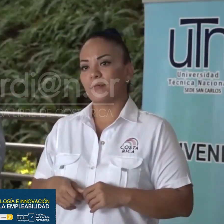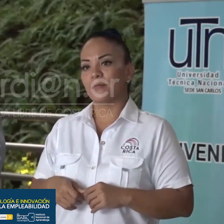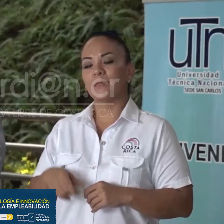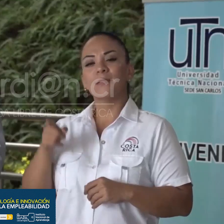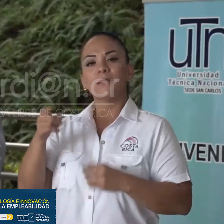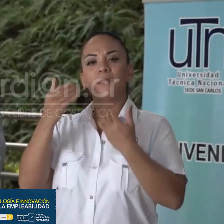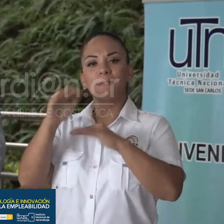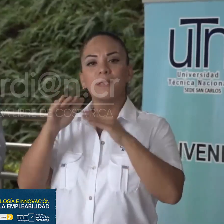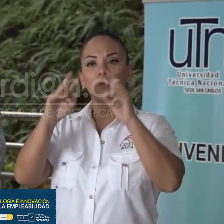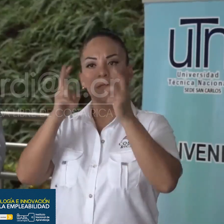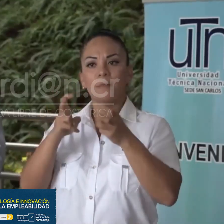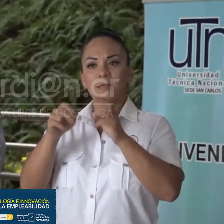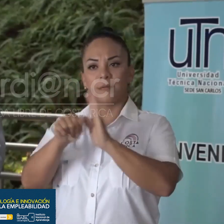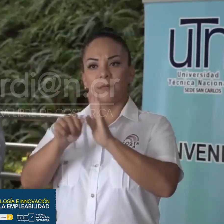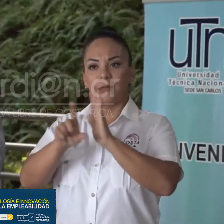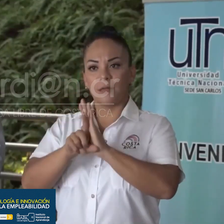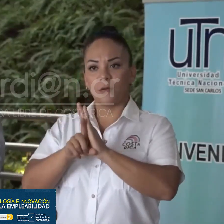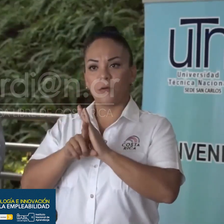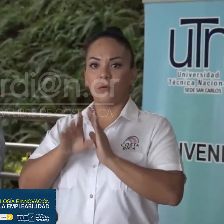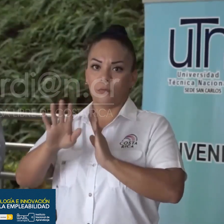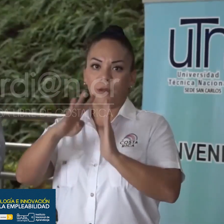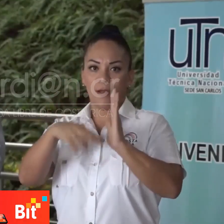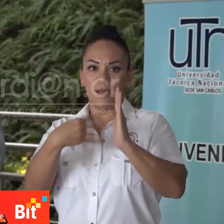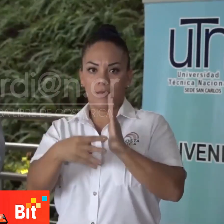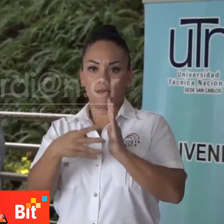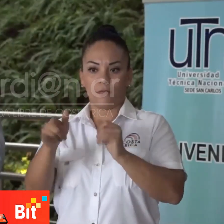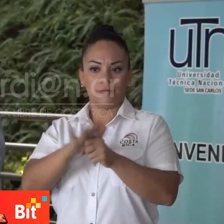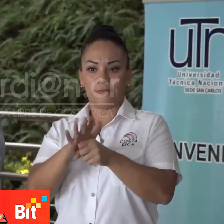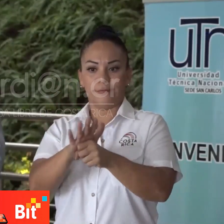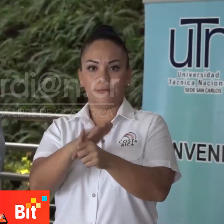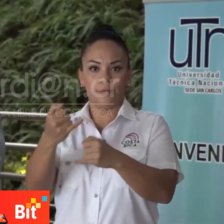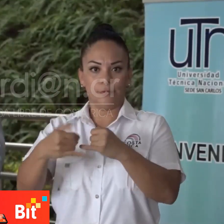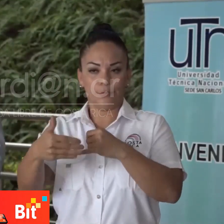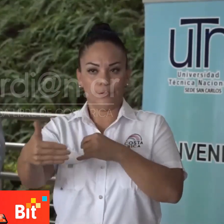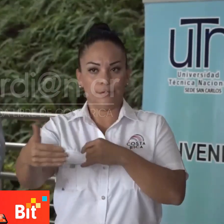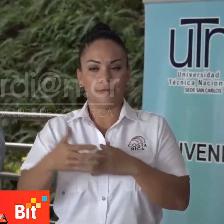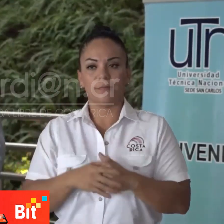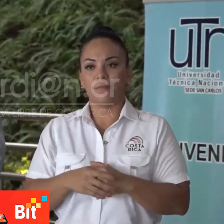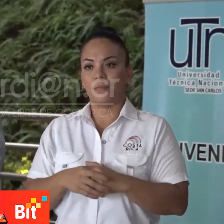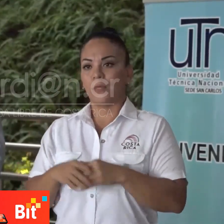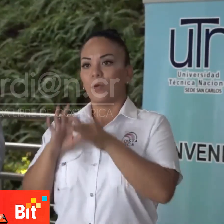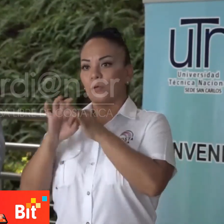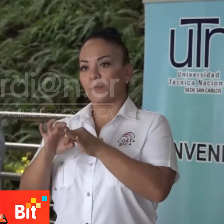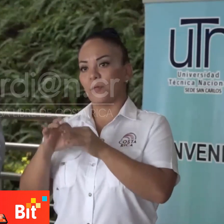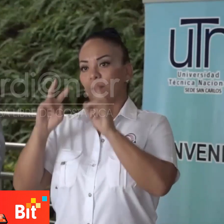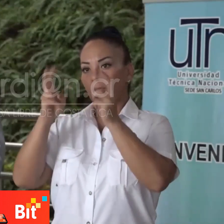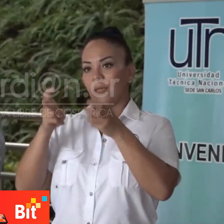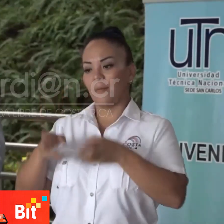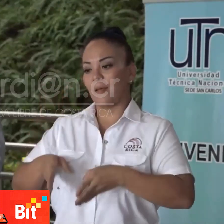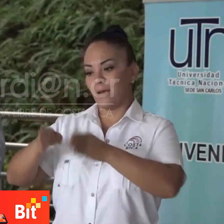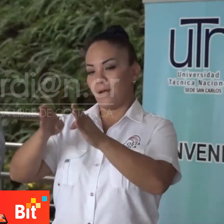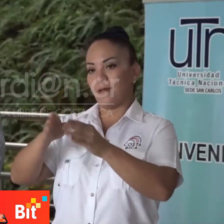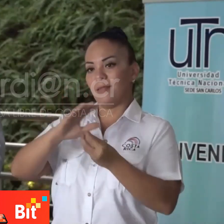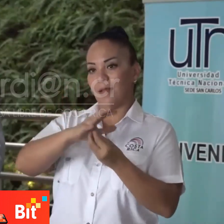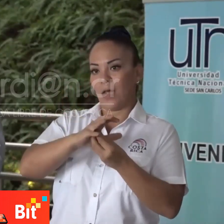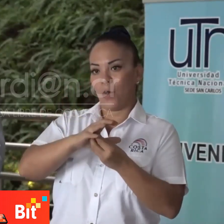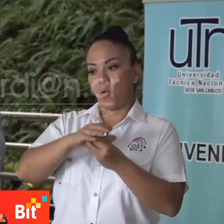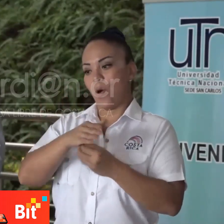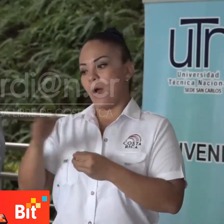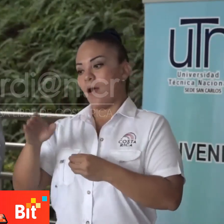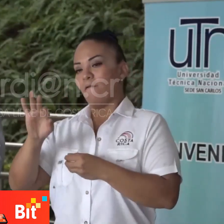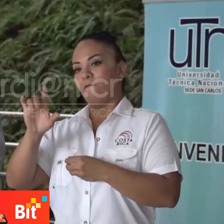limitado un poco lo que haga la Asamblea Legislativa con su agenda en estos últimos días con respecto a lo que tiene que ver con la carretera Naranjo-Florencia y el